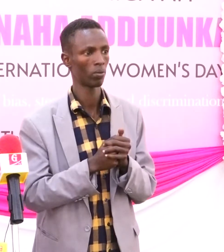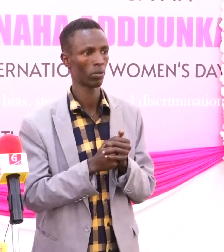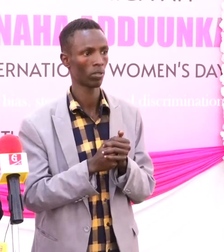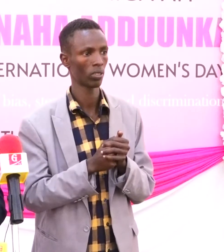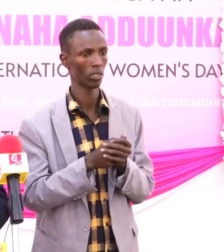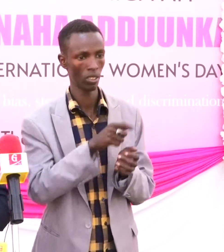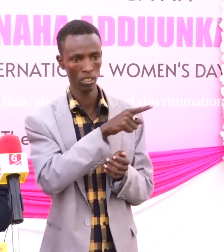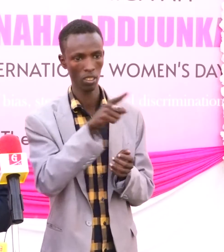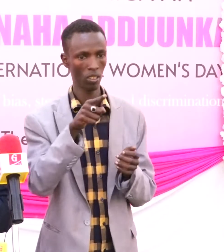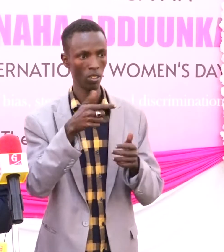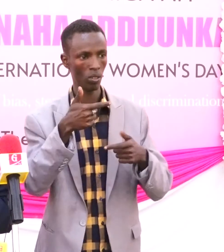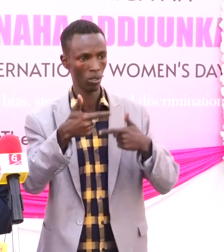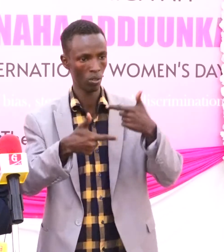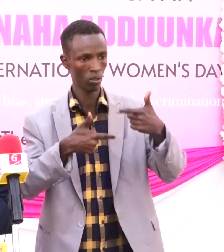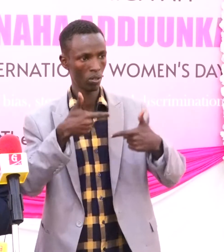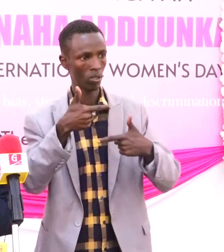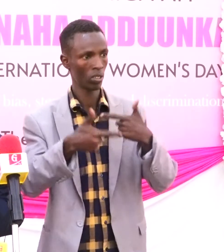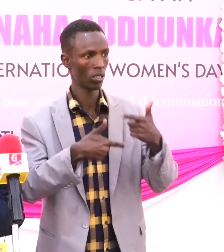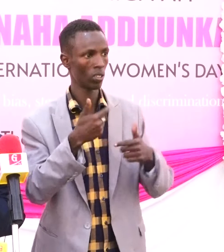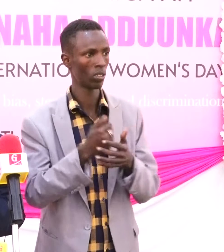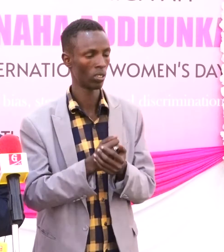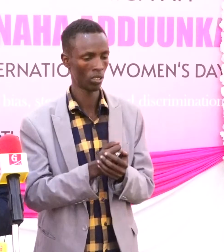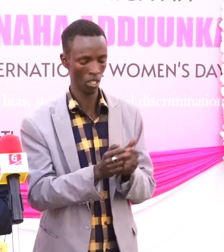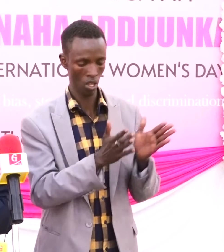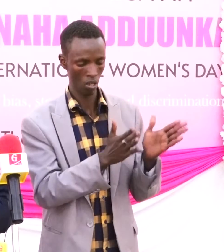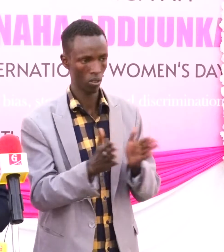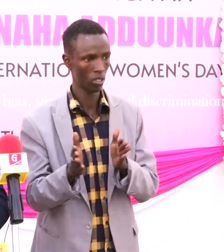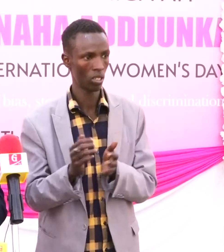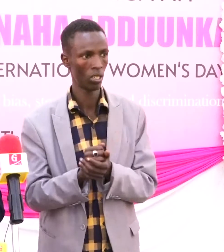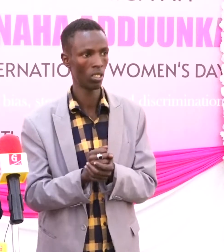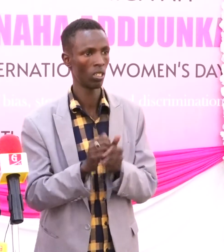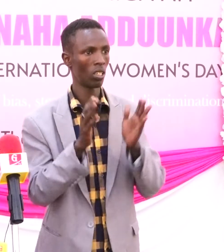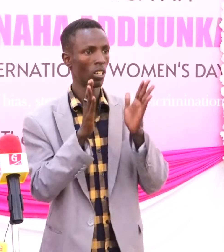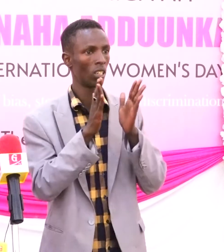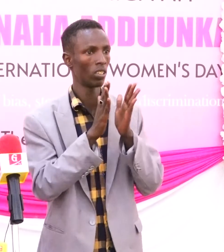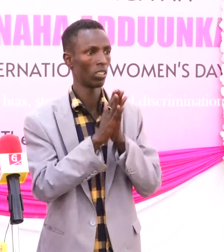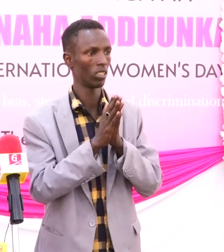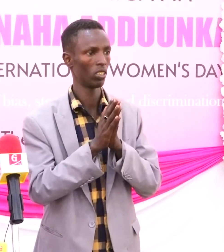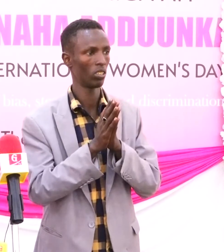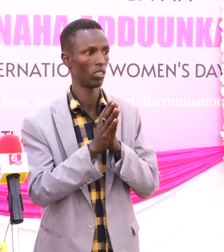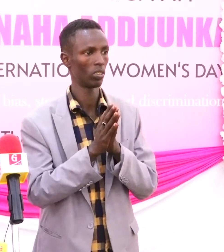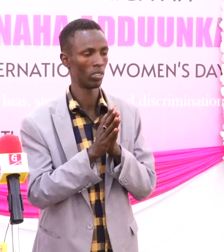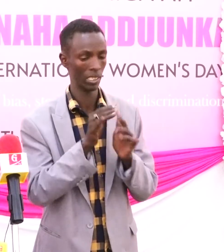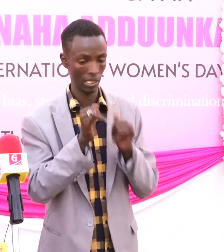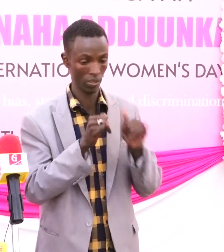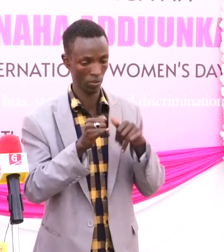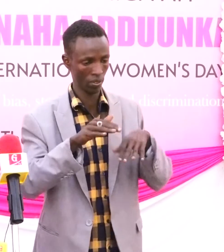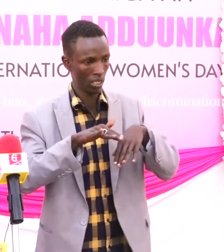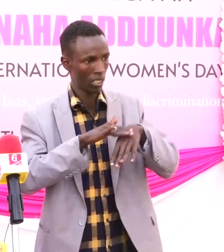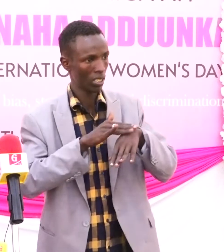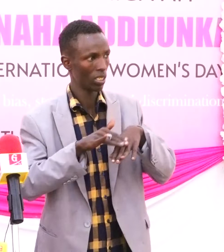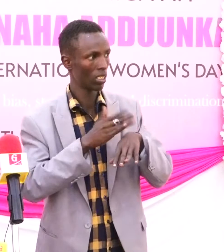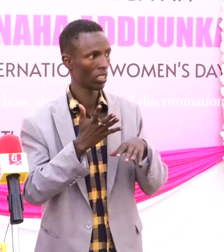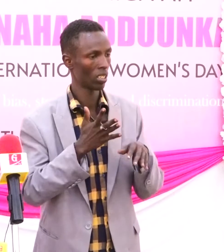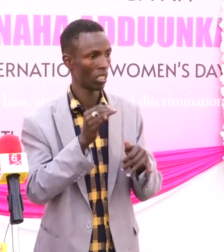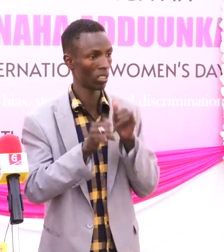iyo hammiga ay mas'uulka uga tahay qaranka in ay kor u qaado daryeelka guud ahaan iyo gaar